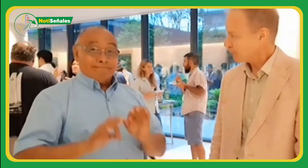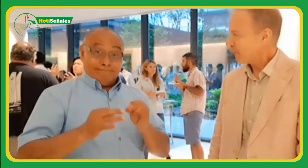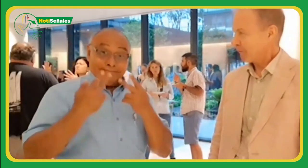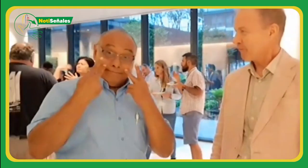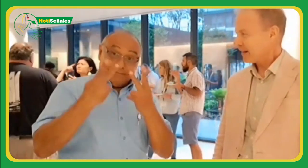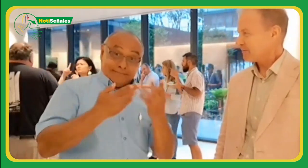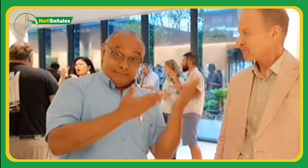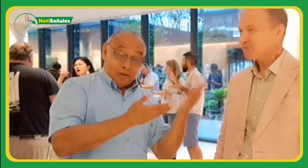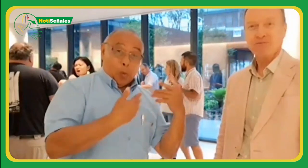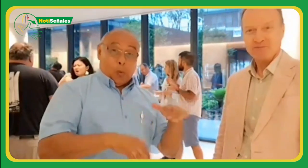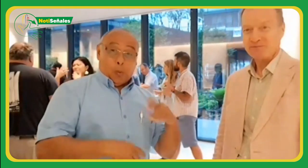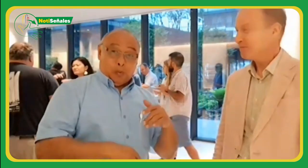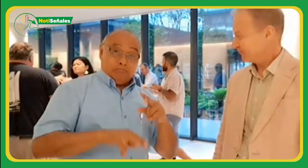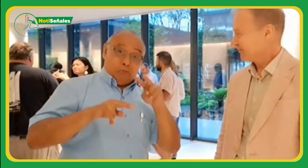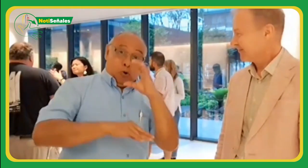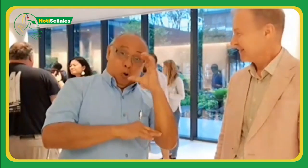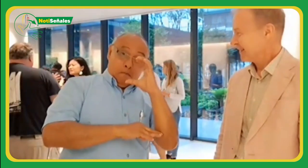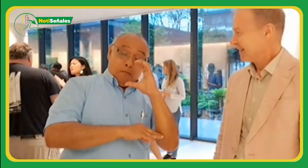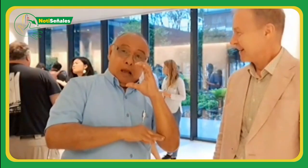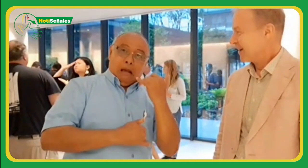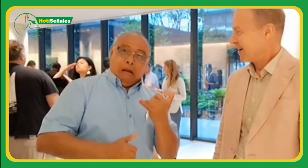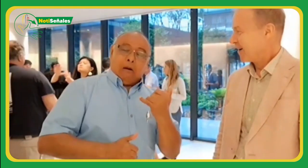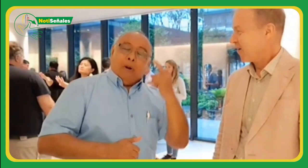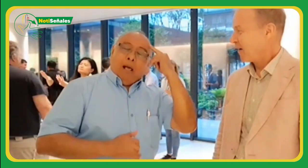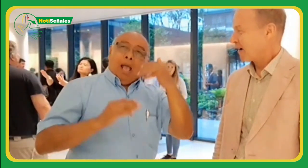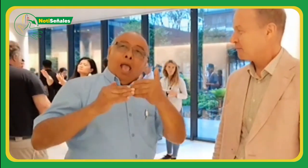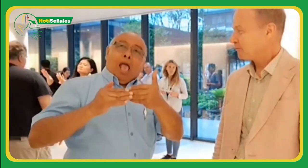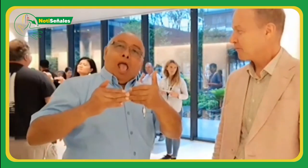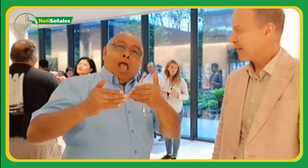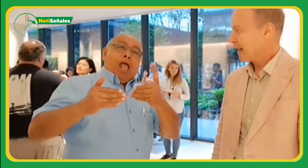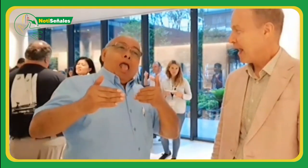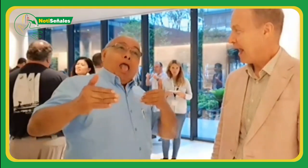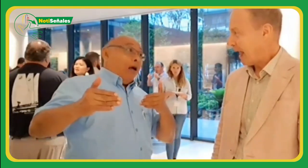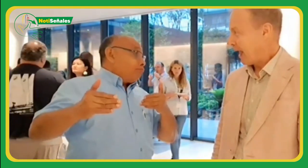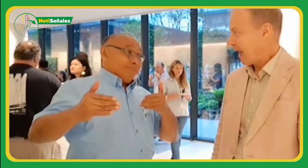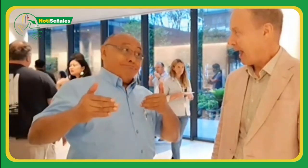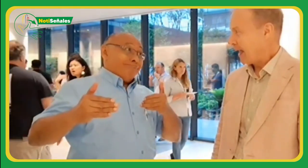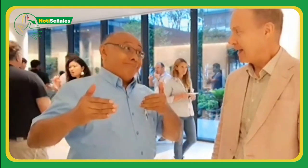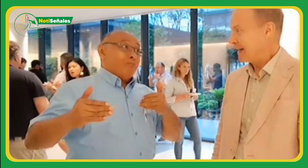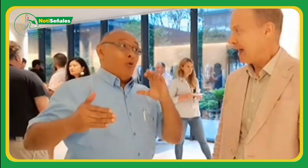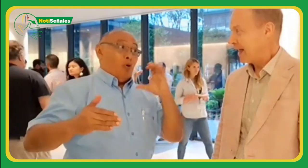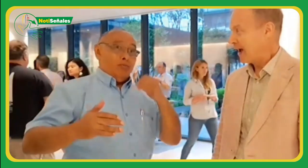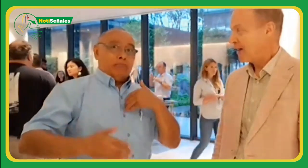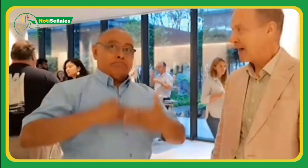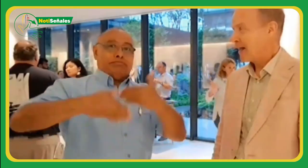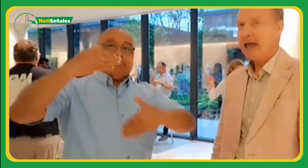ejemplo perfecto vieron se cree que Colombia se ha quedado atrás y no es así ha venido